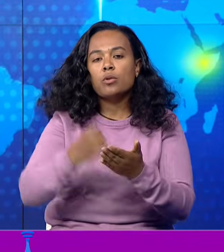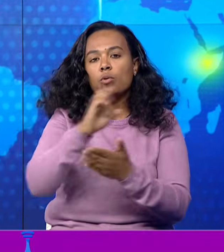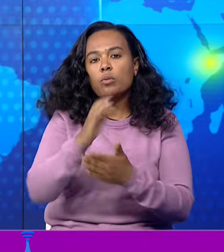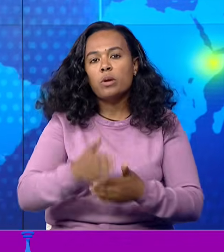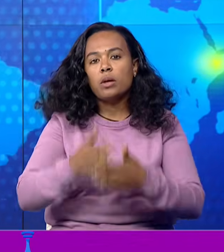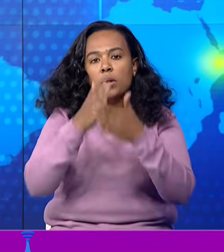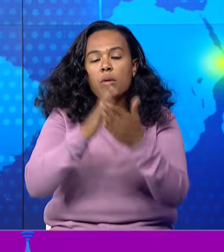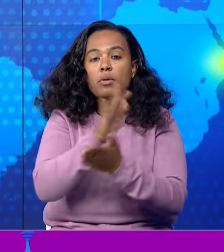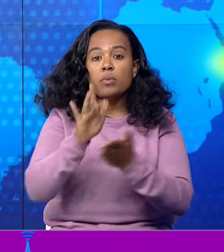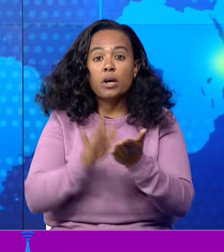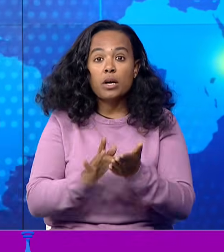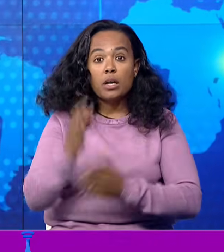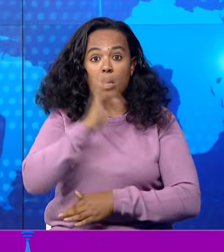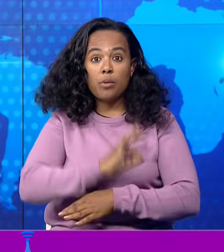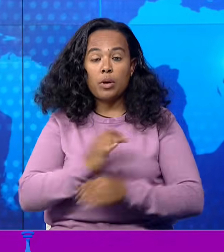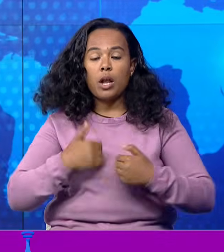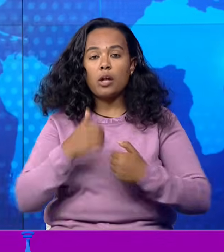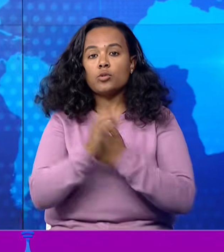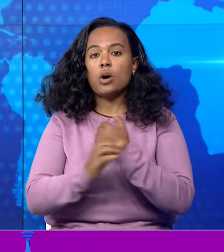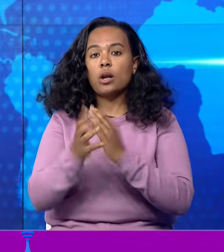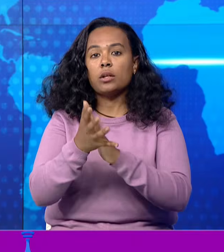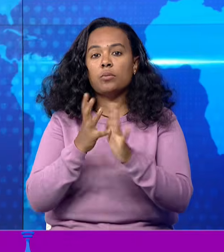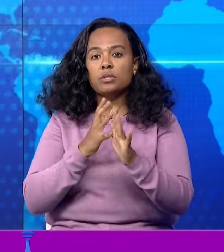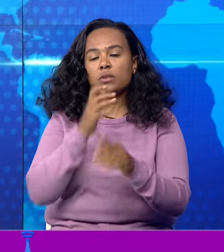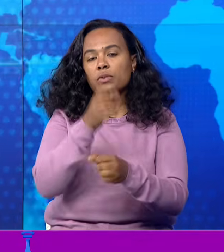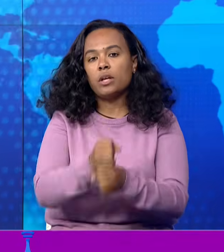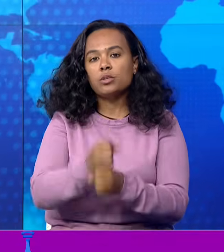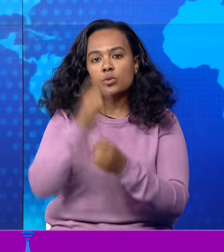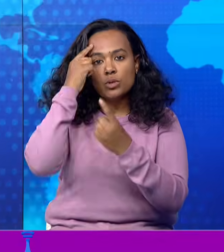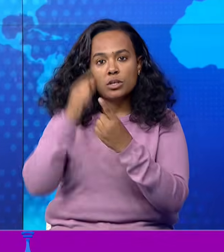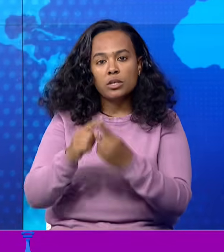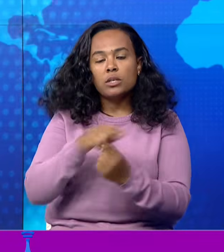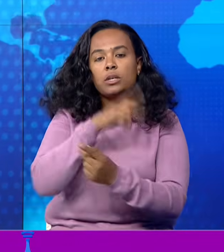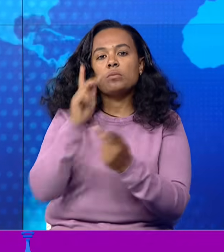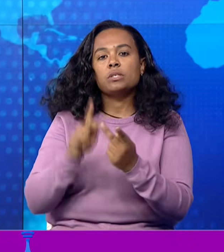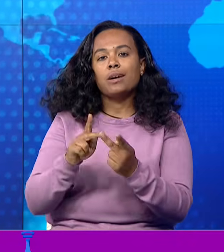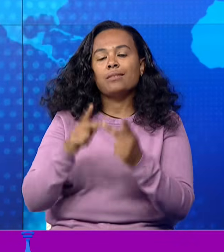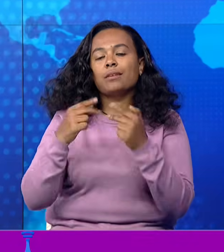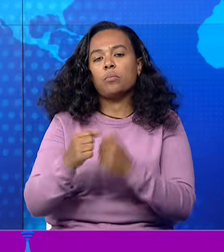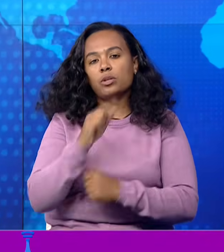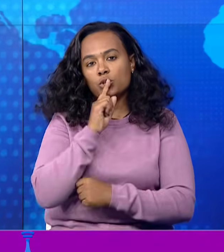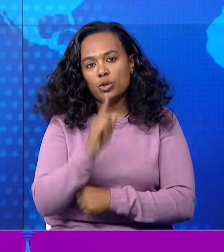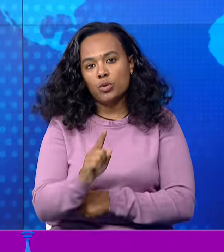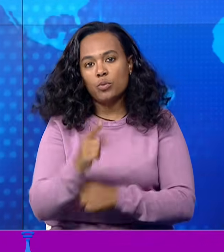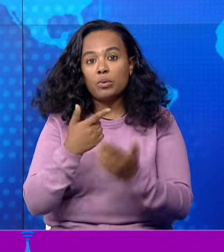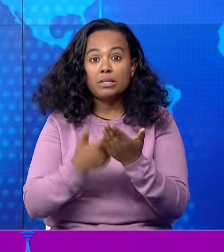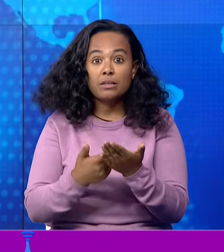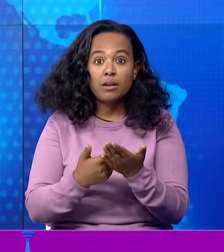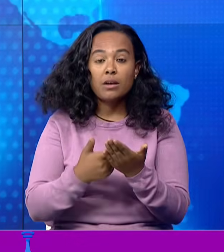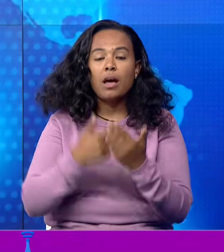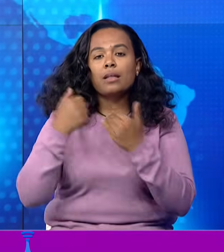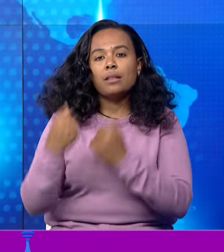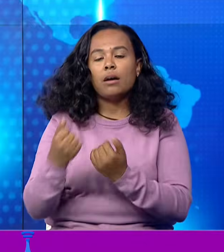ለመገንባትና መካከለኛ ገቢ ካላቸው ሀገራት ተርታ ለመሰለፍ የተያዘውን እቅድ ለማሳካት የሚያስችል ነው። በዚህ ታዲያ